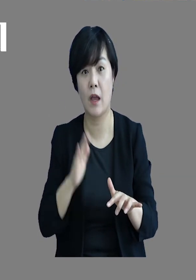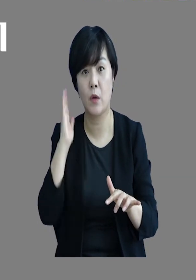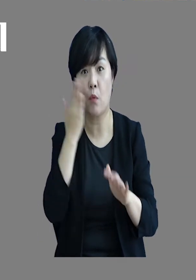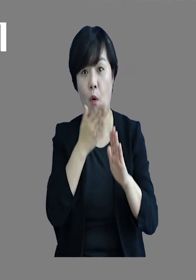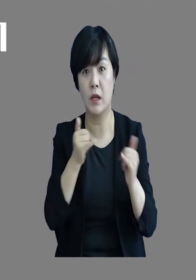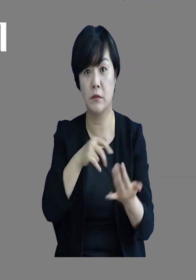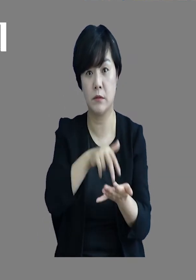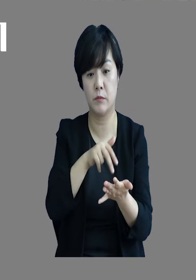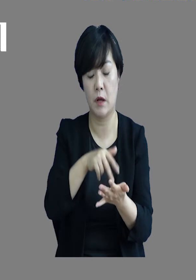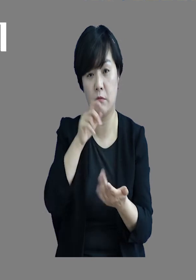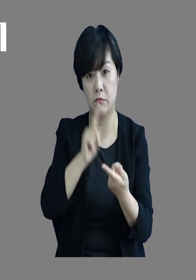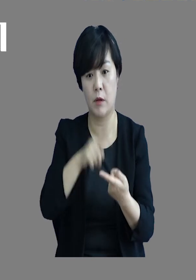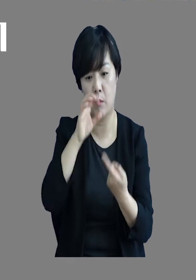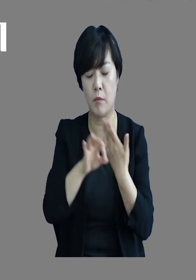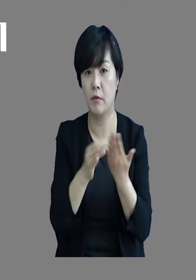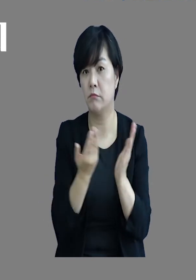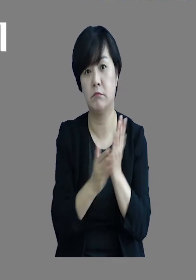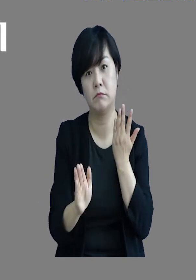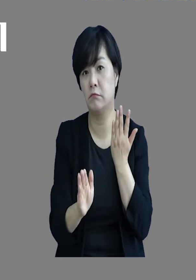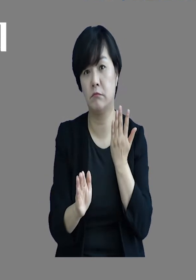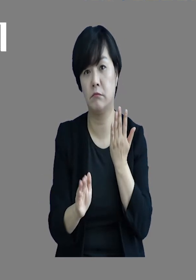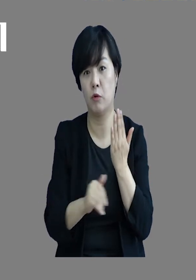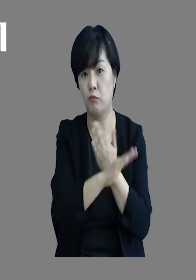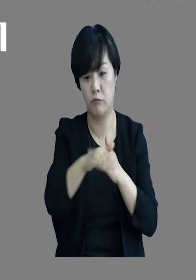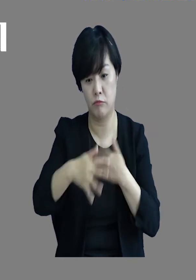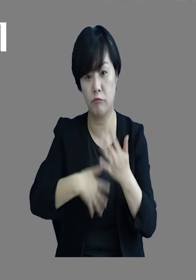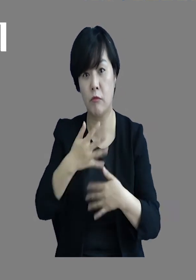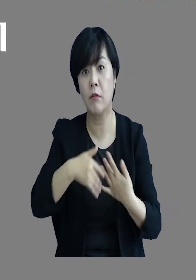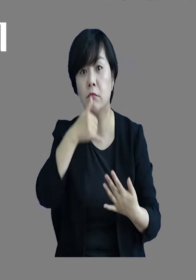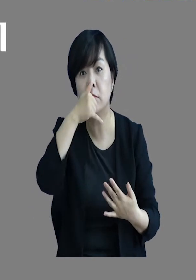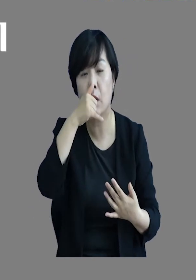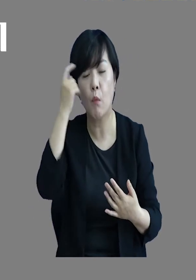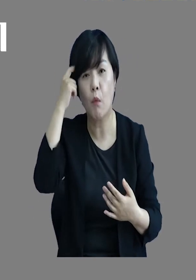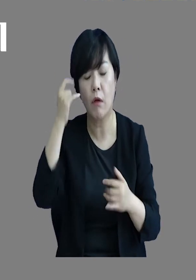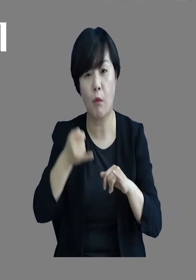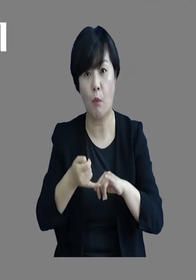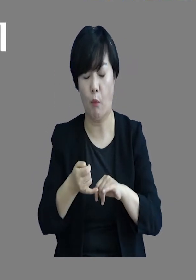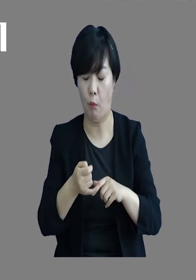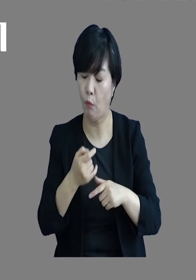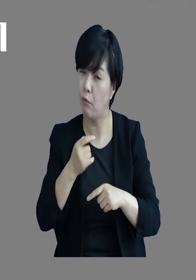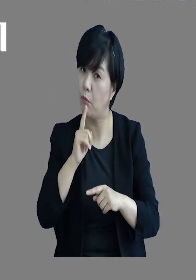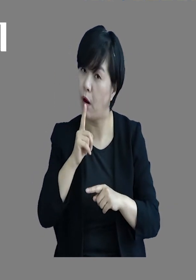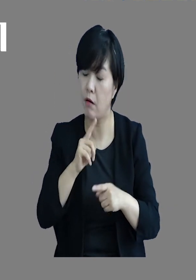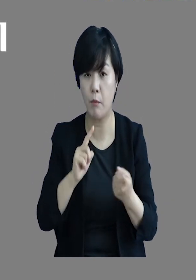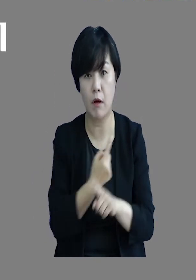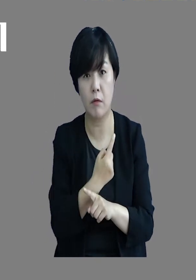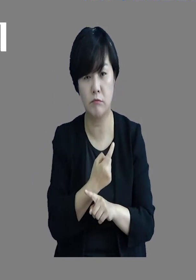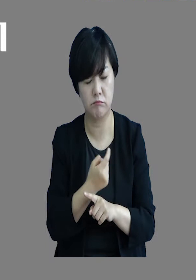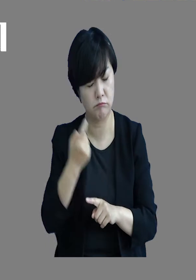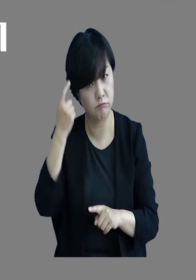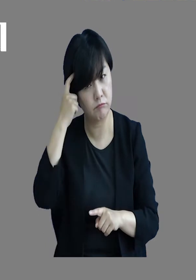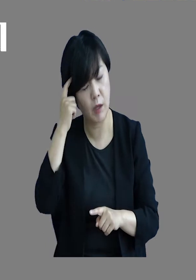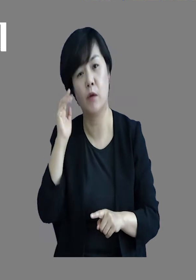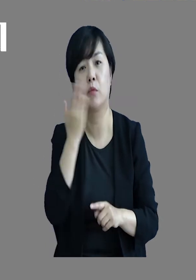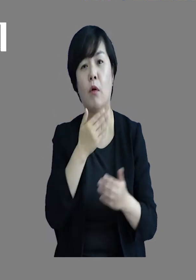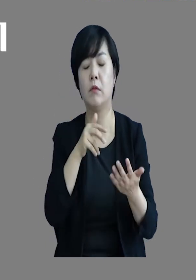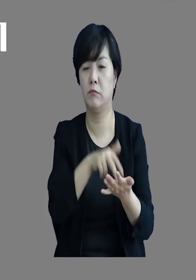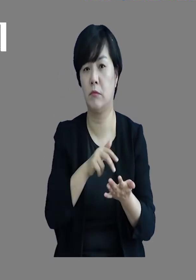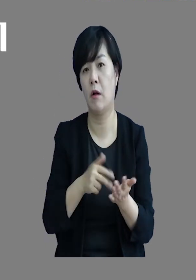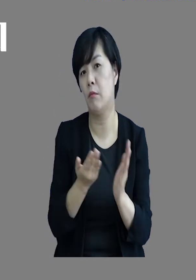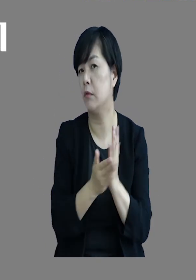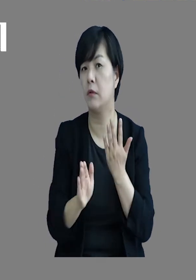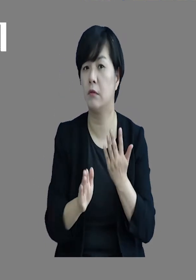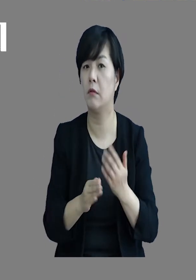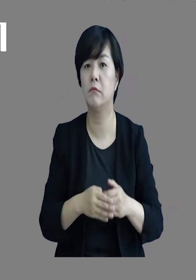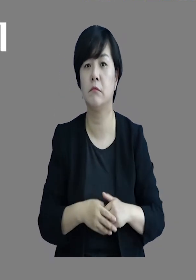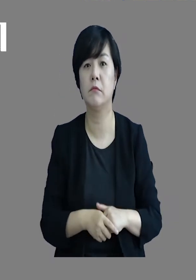농아인 입장에서 볼 때 맞지 않습니다. 우리는 수화가 있는데 왜 꼭 말로 바꿔야 합니까? 그 생각이 농아인 입장과 맞지